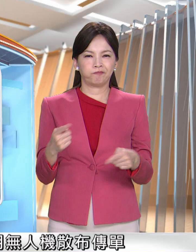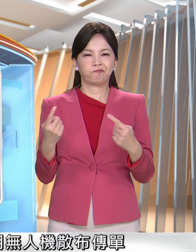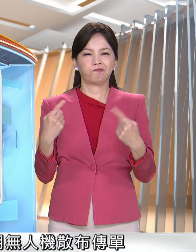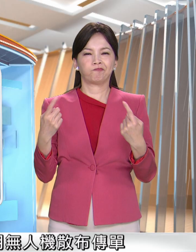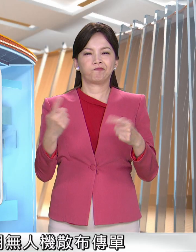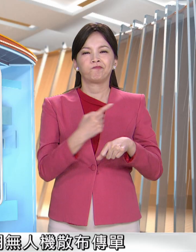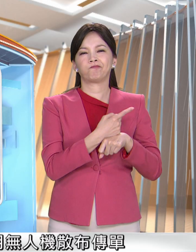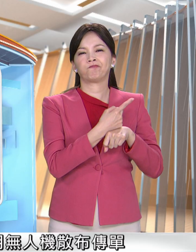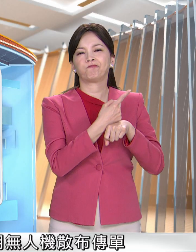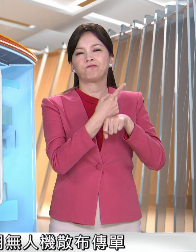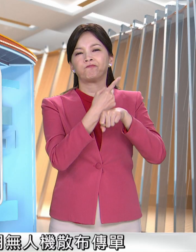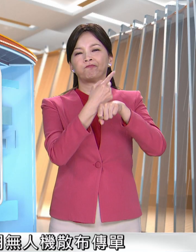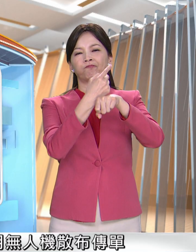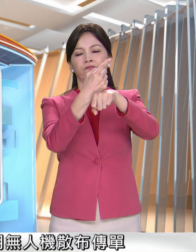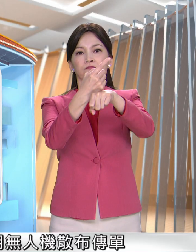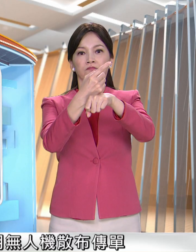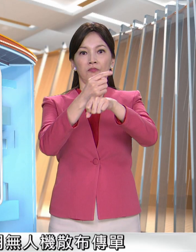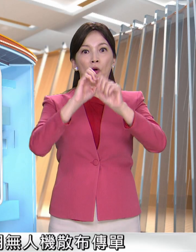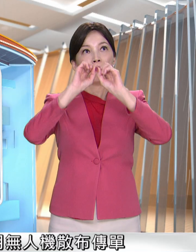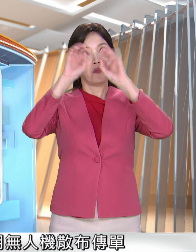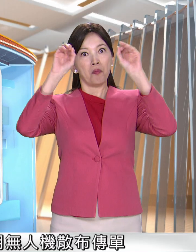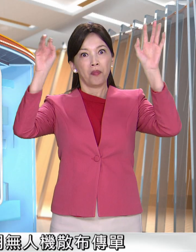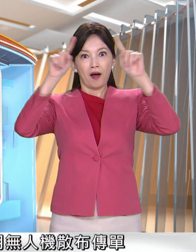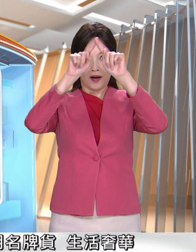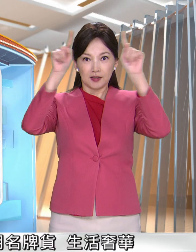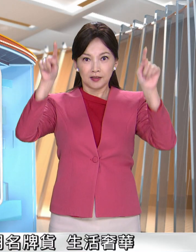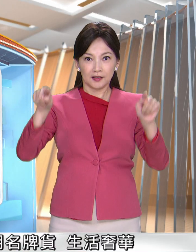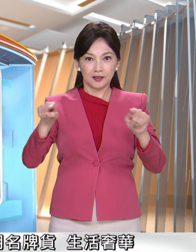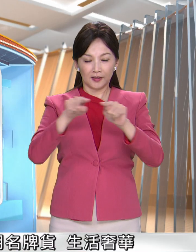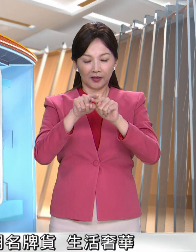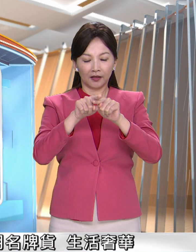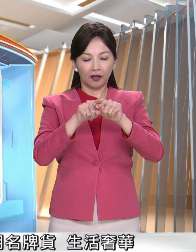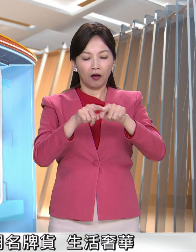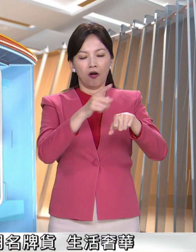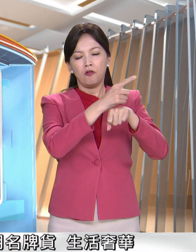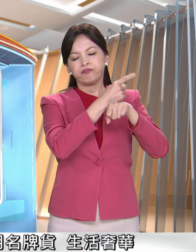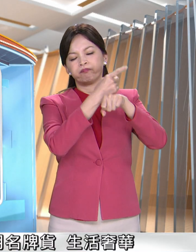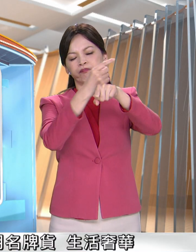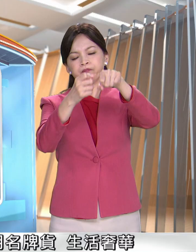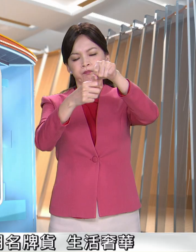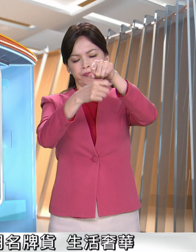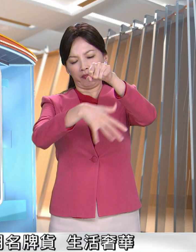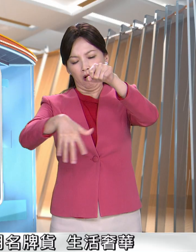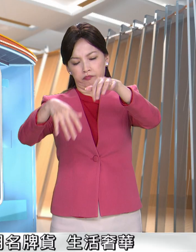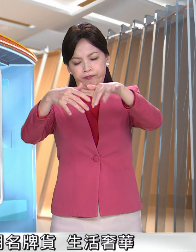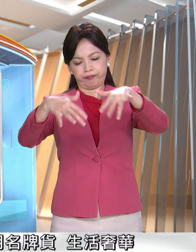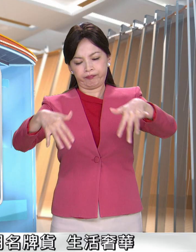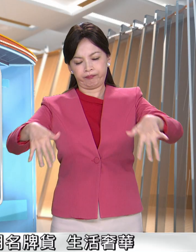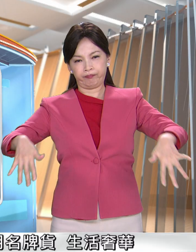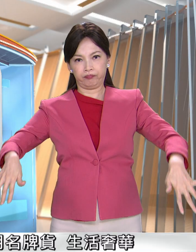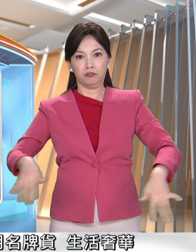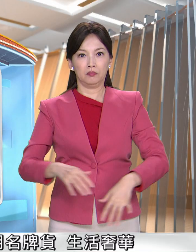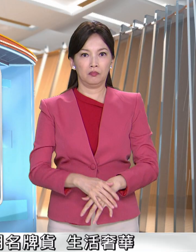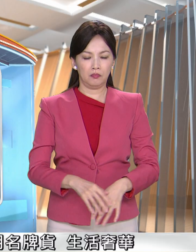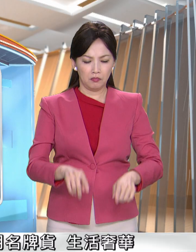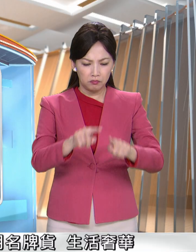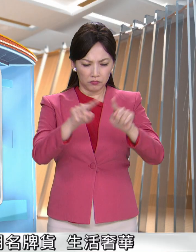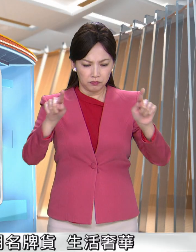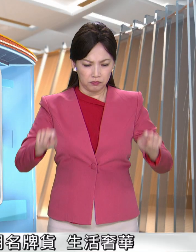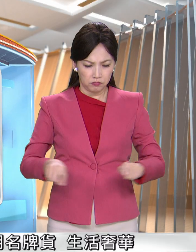单，里头指控金正恩妇女爱用名牌货，生活